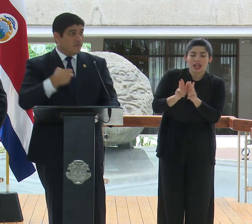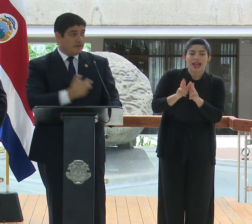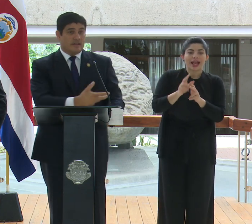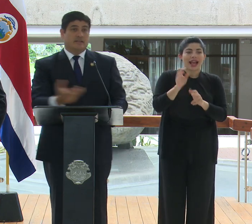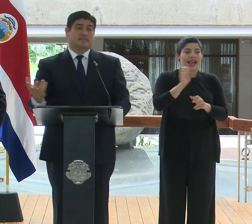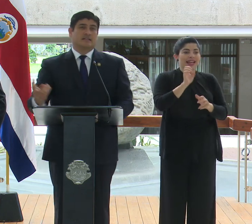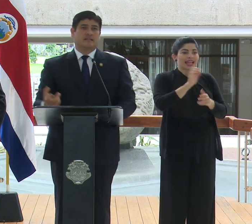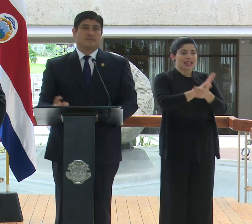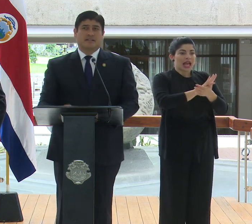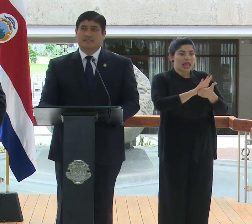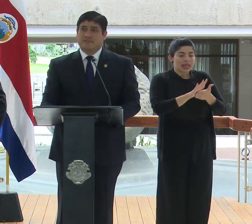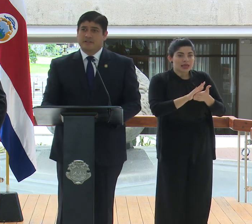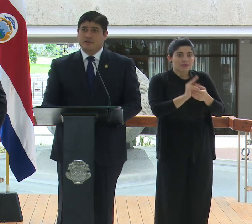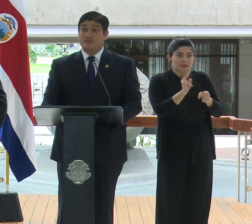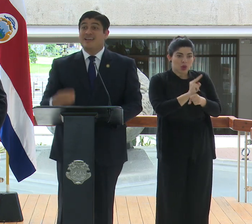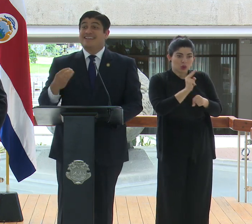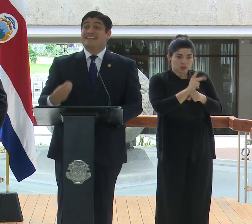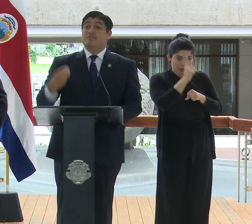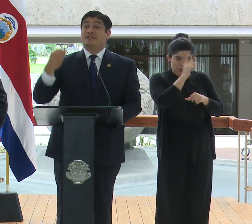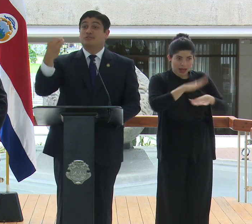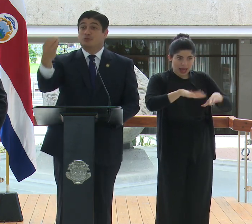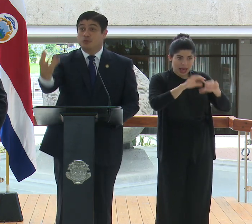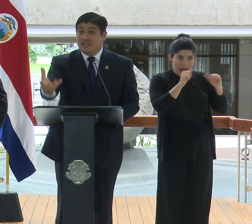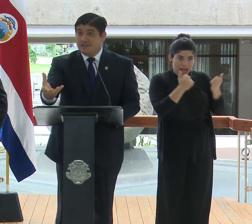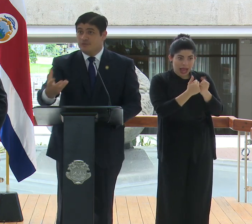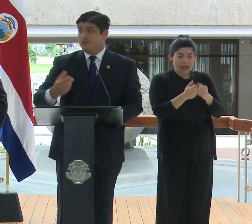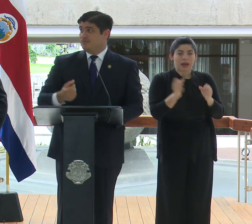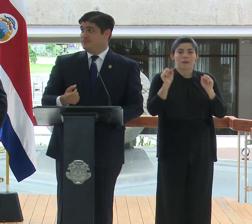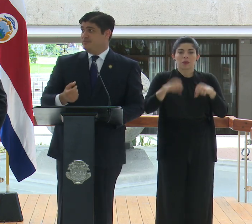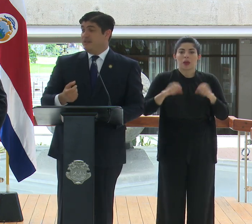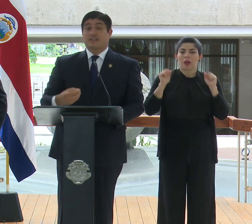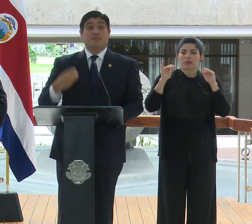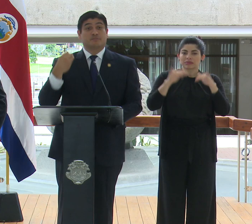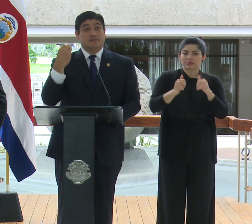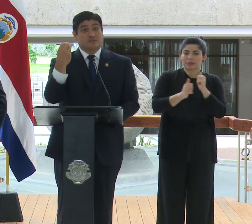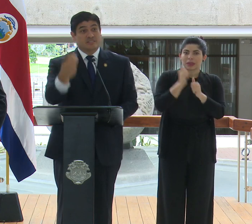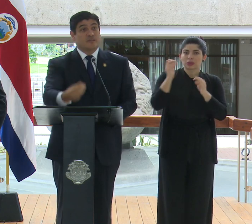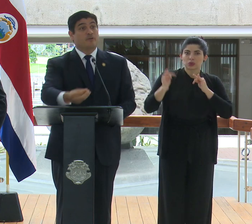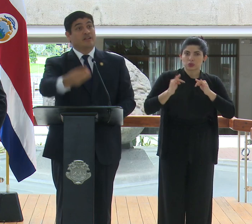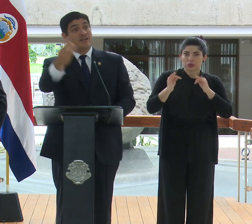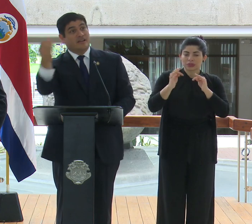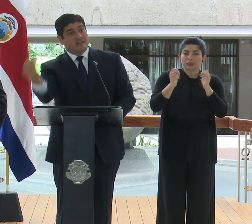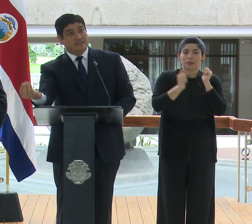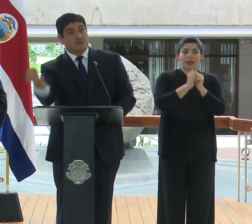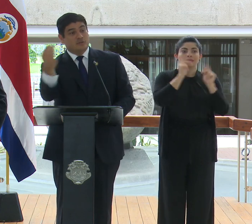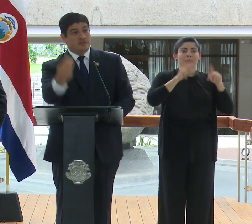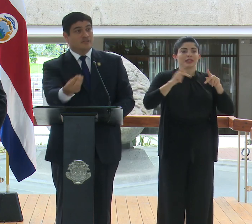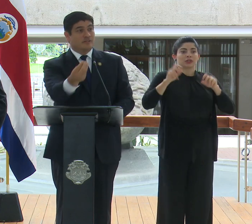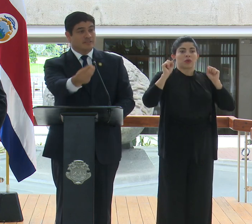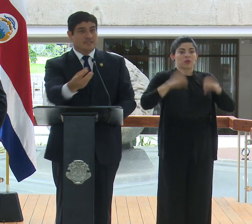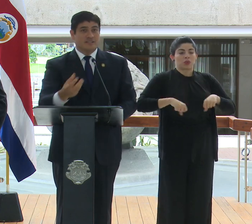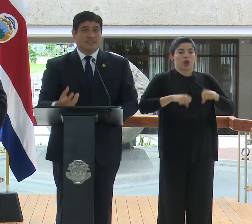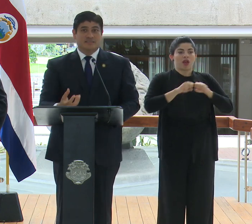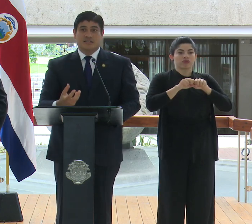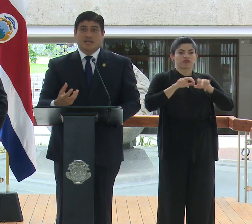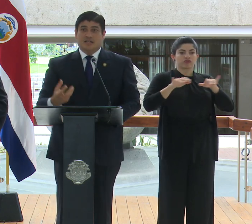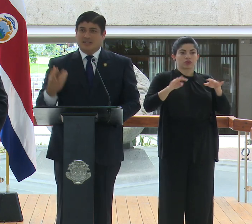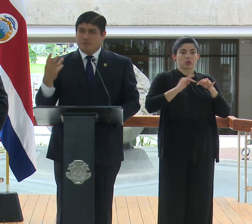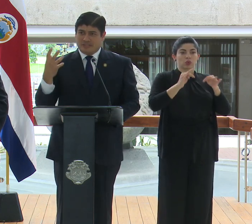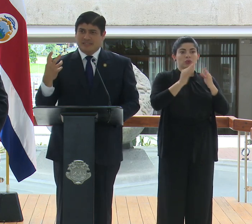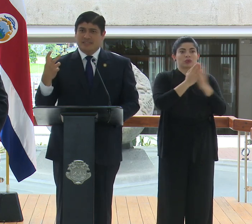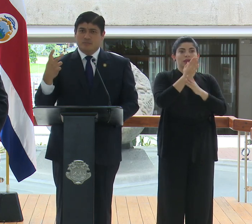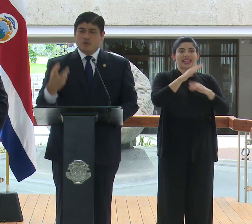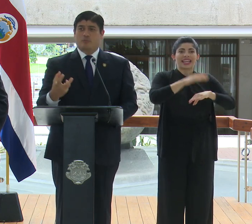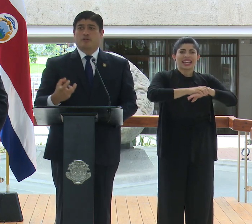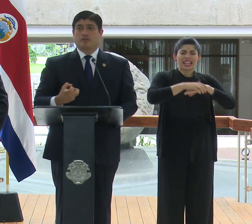limpia para esa región, de más turismo, de más personas que pueden encadenarse al turismo a través del inglés.